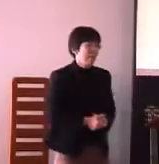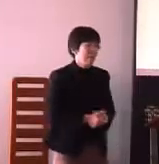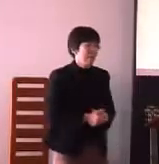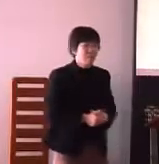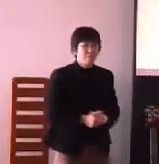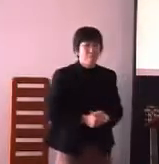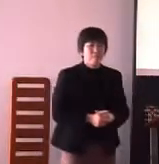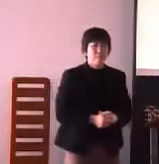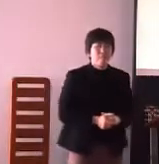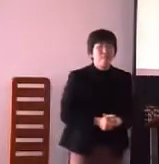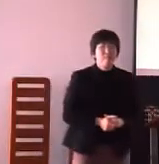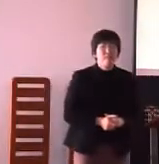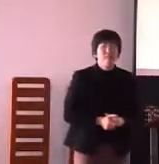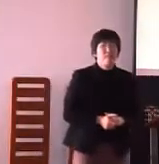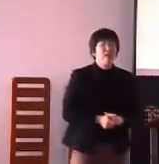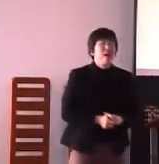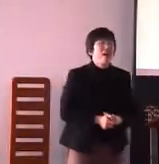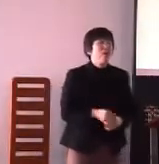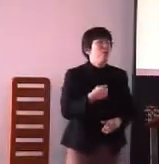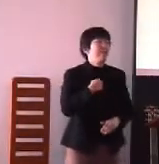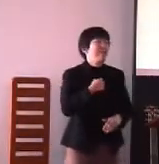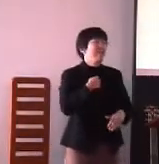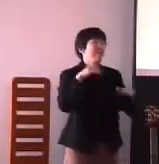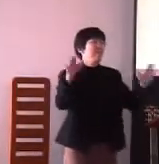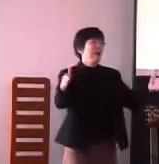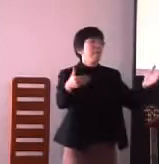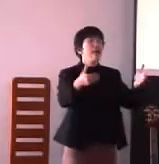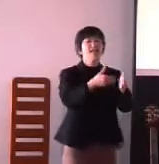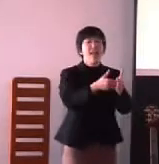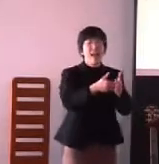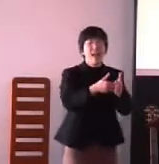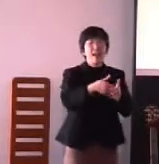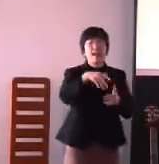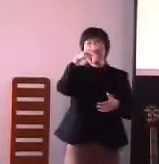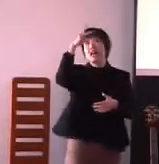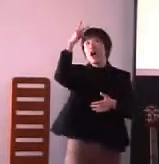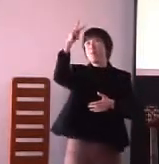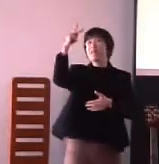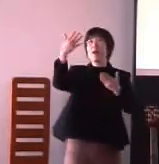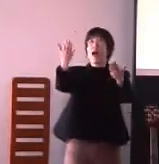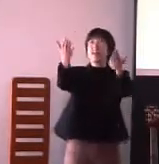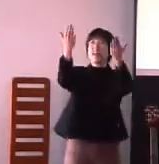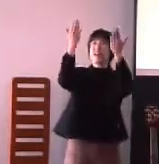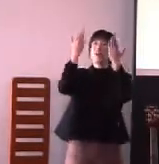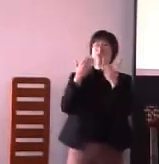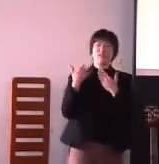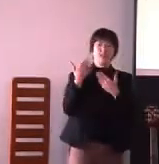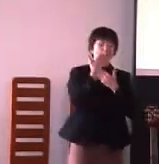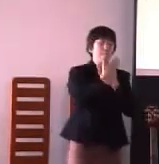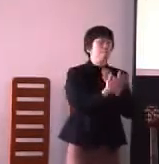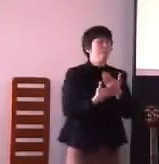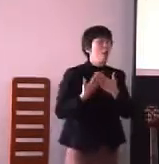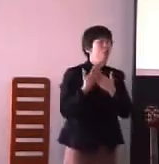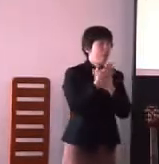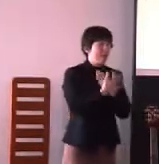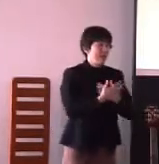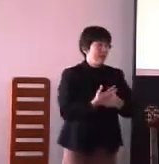。今まで神様からいただいた恵みをいっぱいも